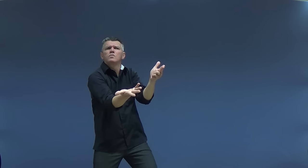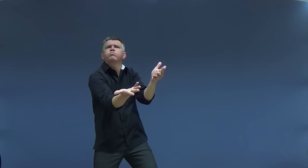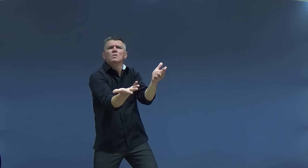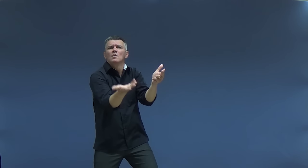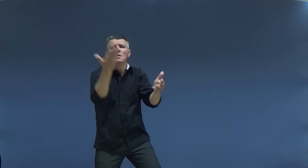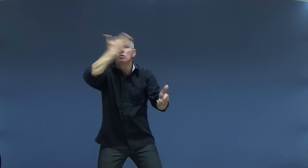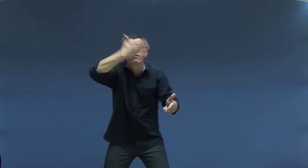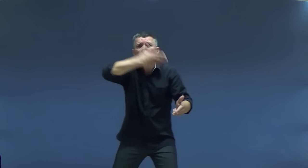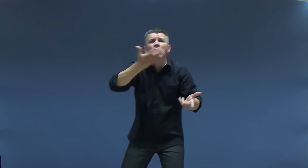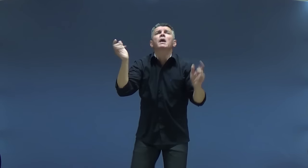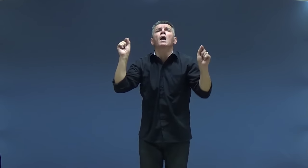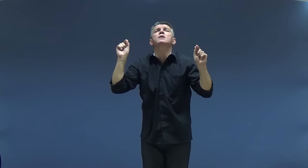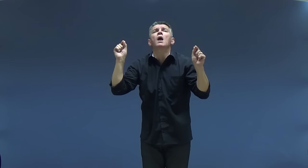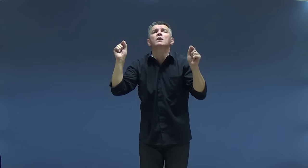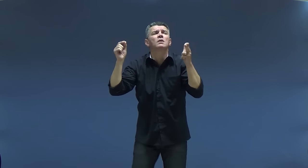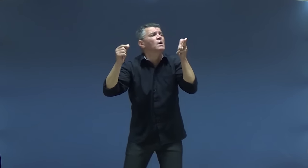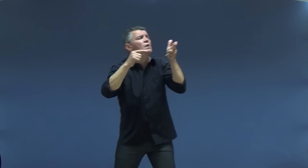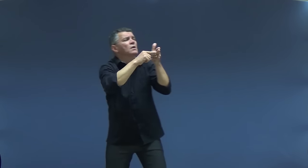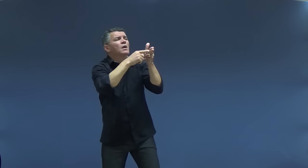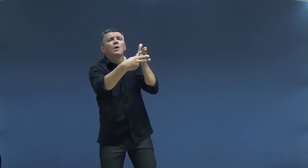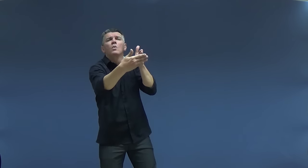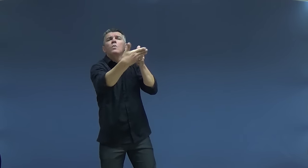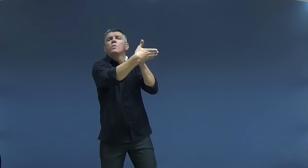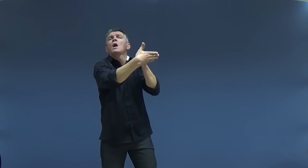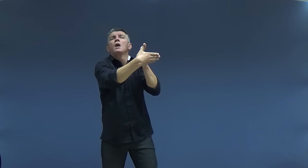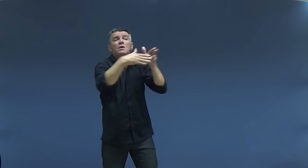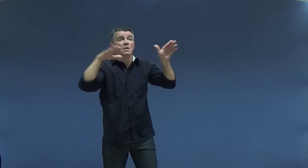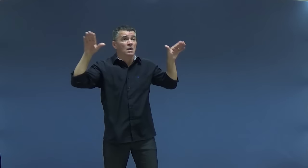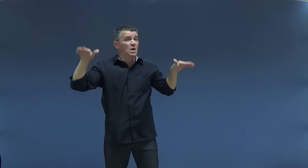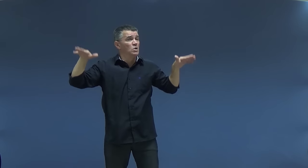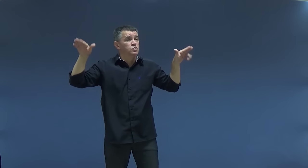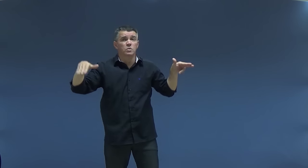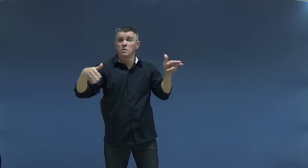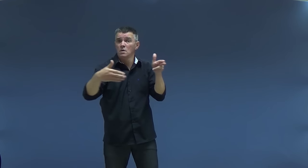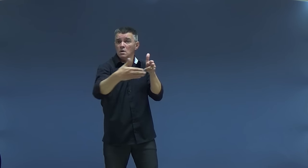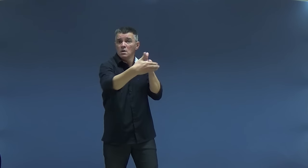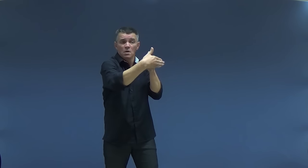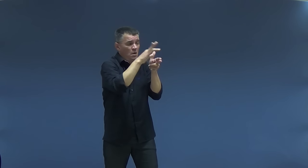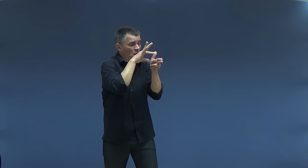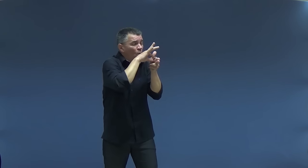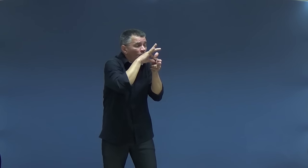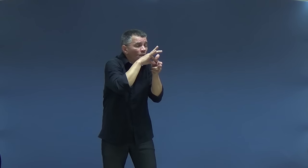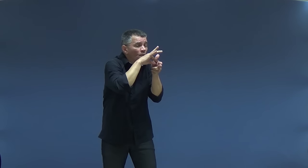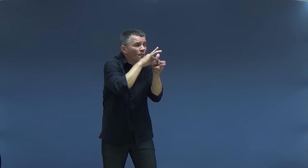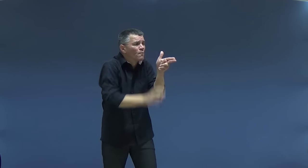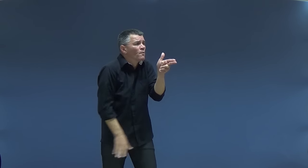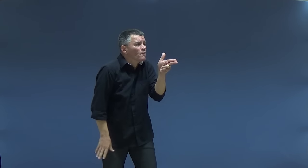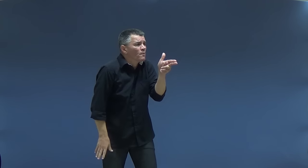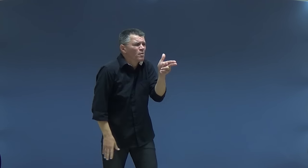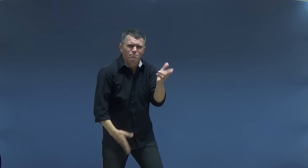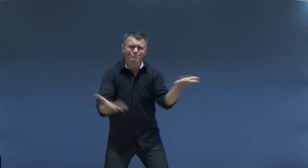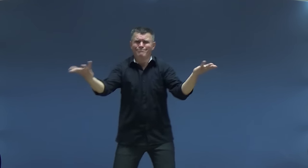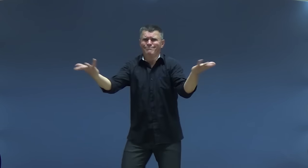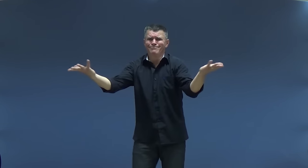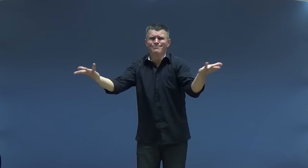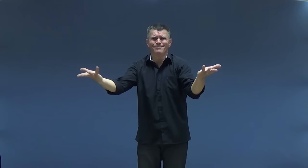A arma estava ali. Por que, que não saiu o tiro? Quem que estava ali? Quem que estava com a mão na frente? Era um anjo que estava ali segurando.